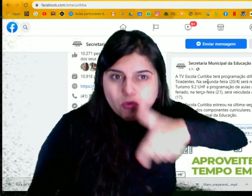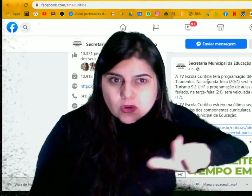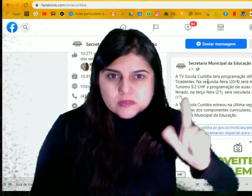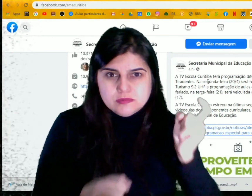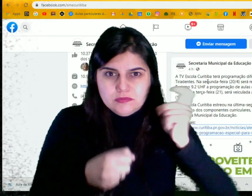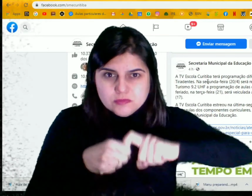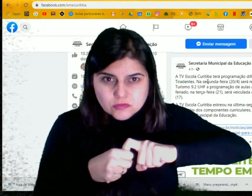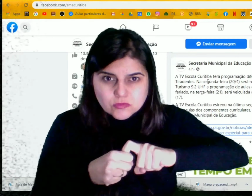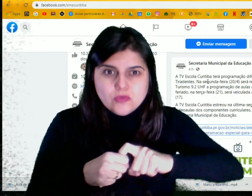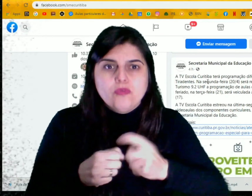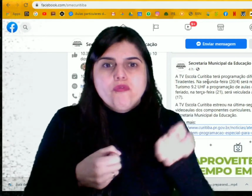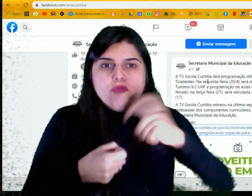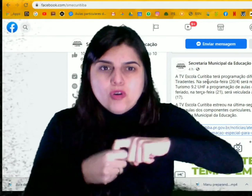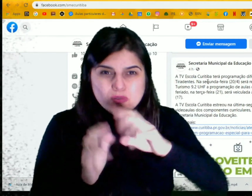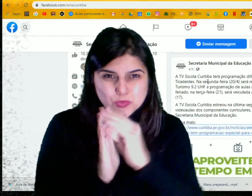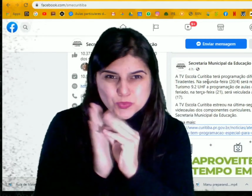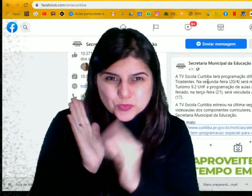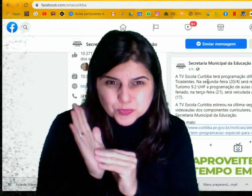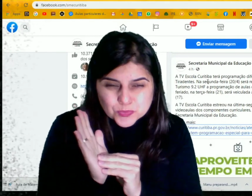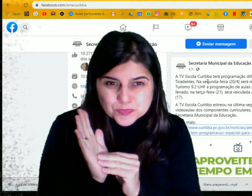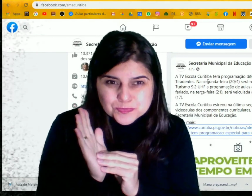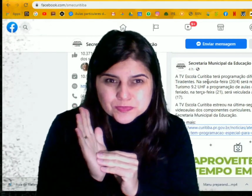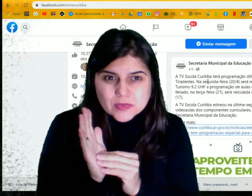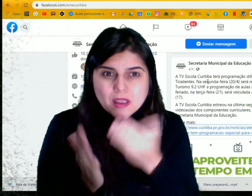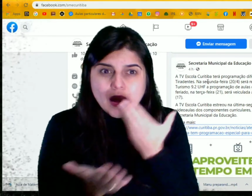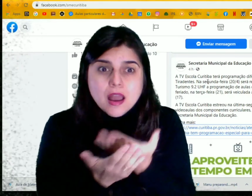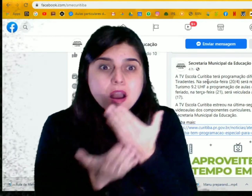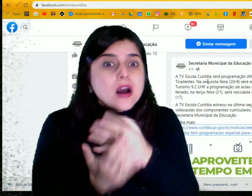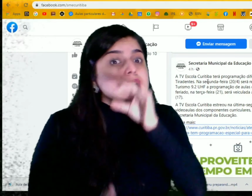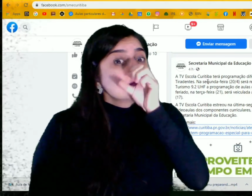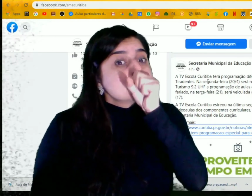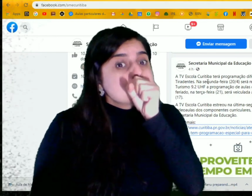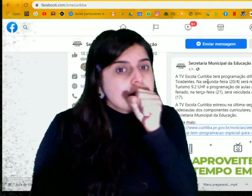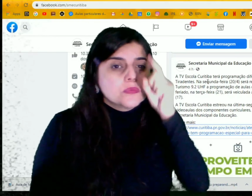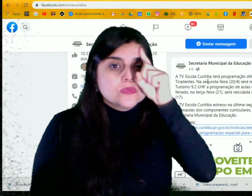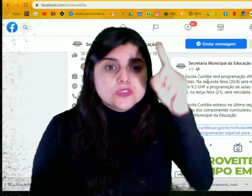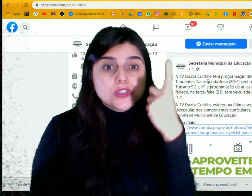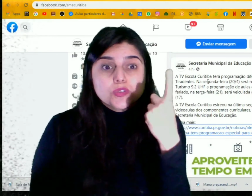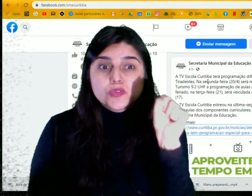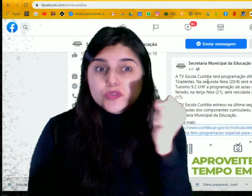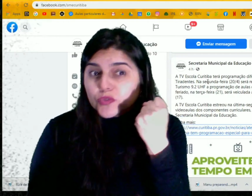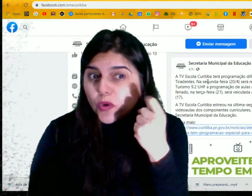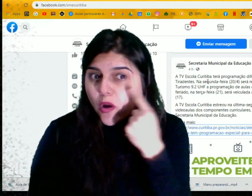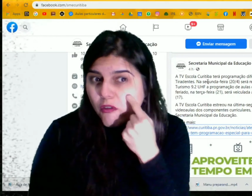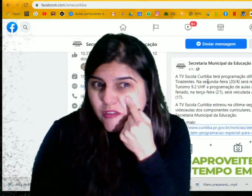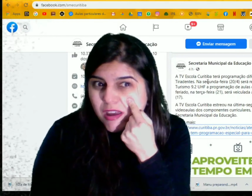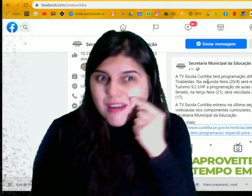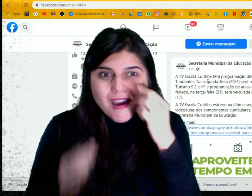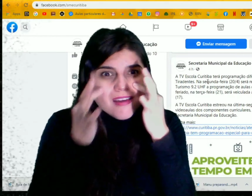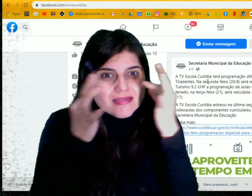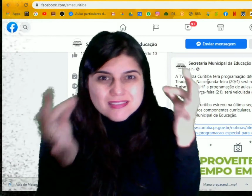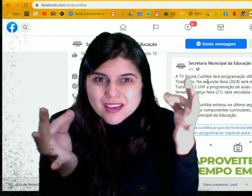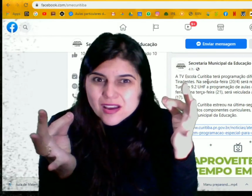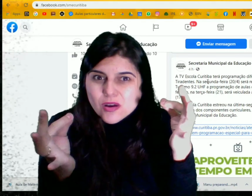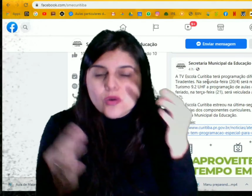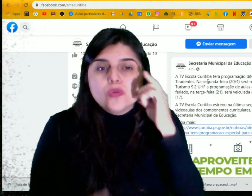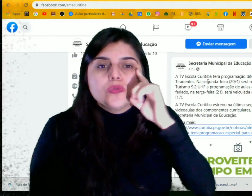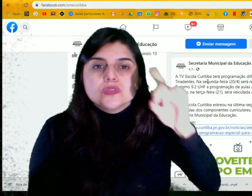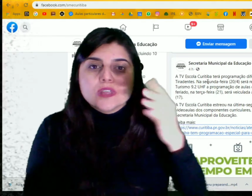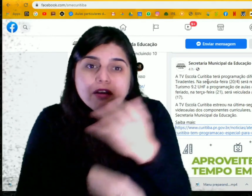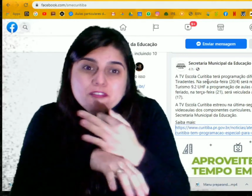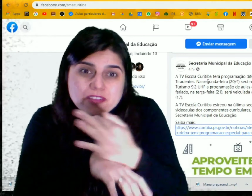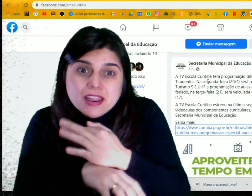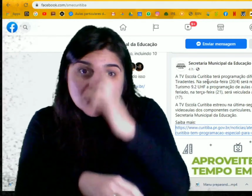programação que eles estão preparando a programação para o feriado. Segunda vai ser a reprise, vai ter esse conteúdo.